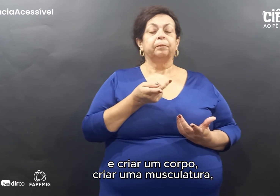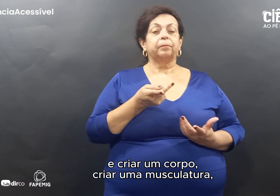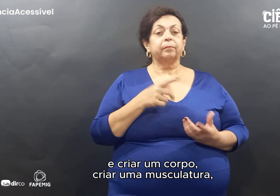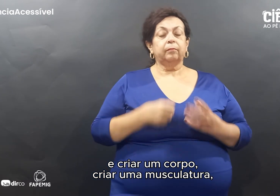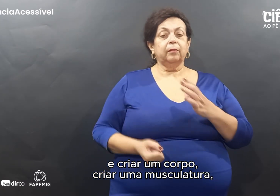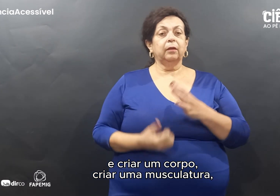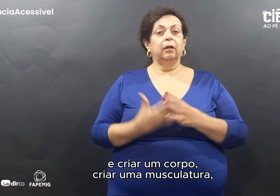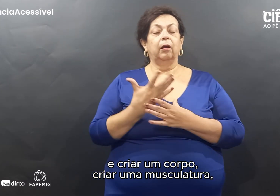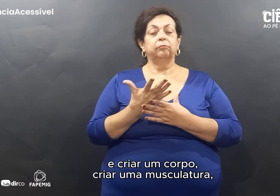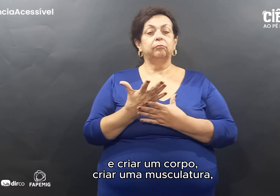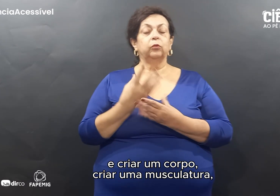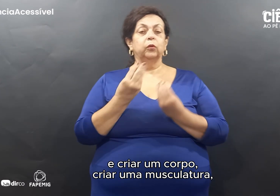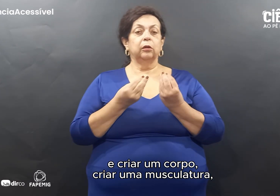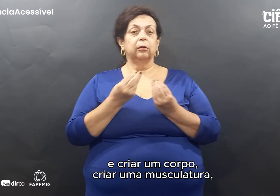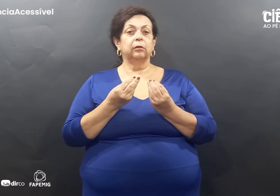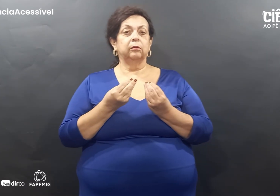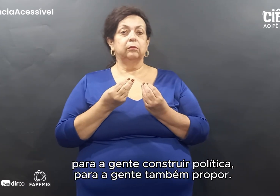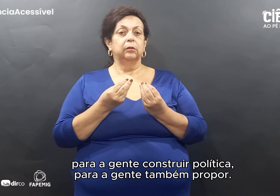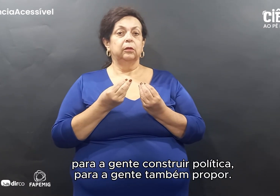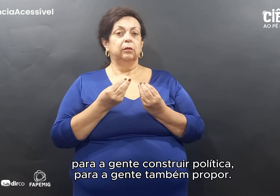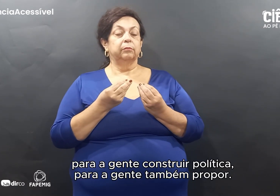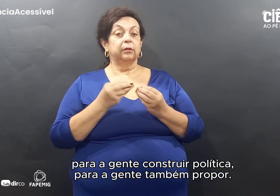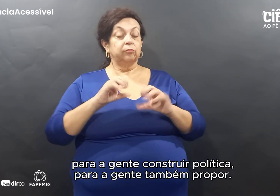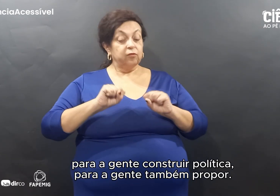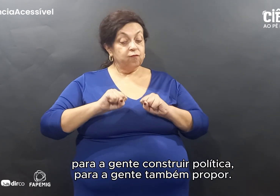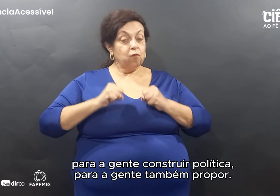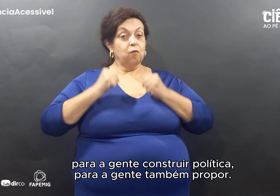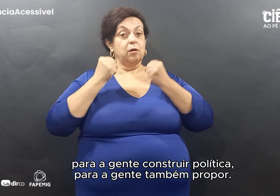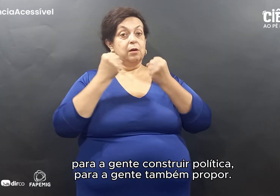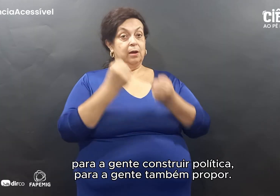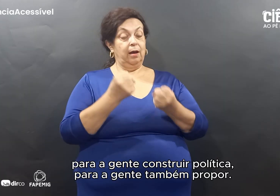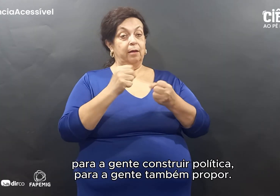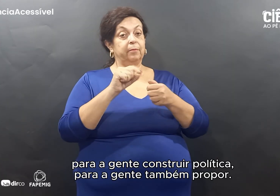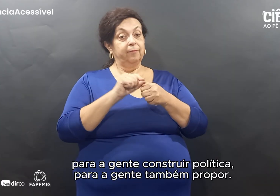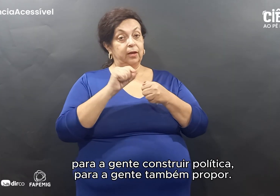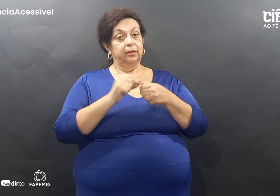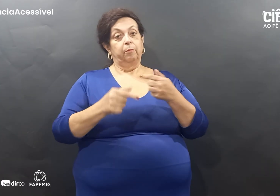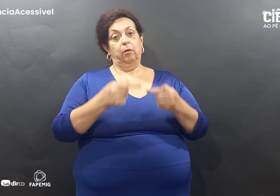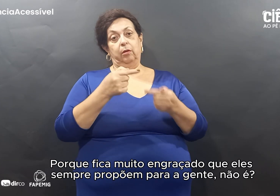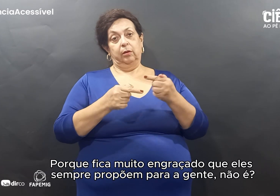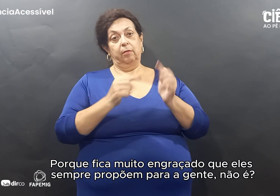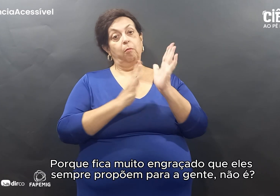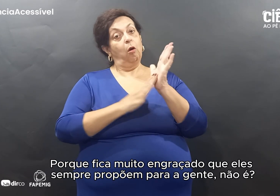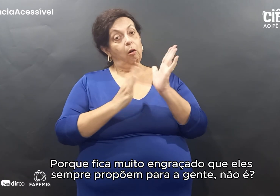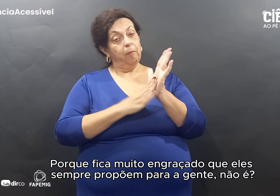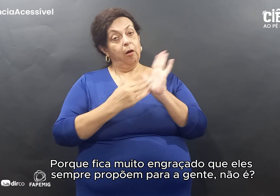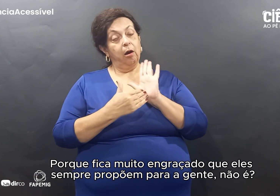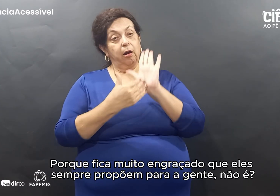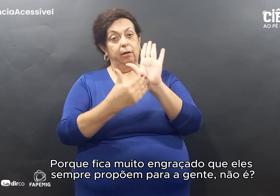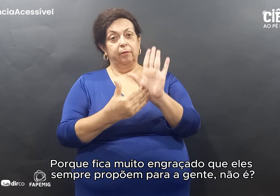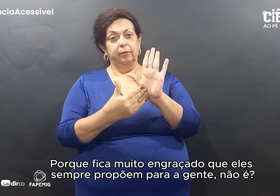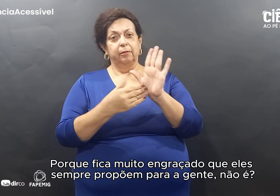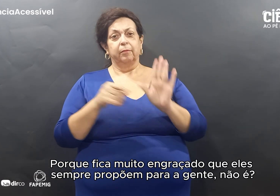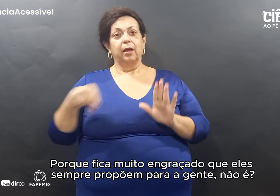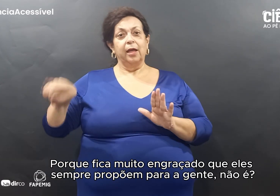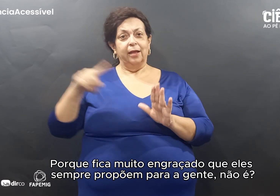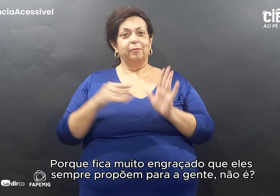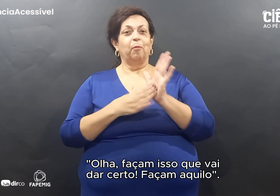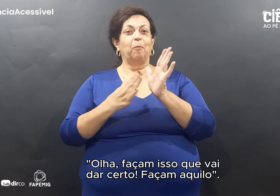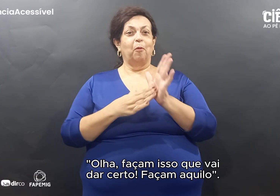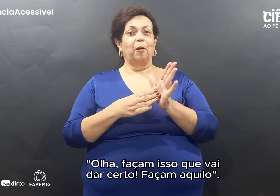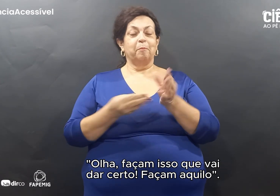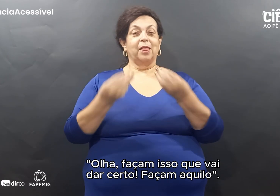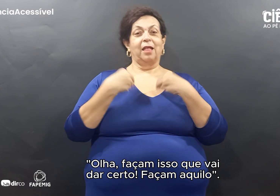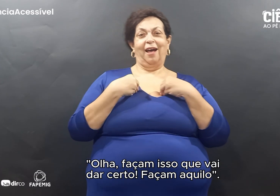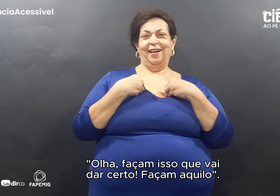um corpo, criar uma musculatura para a gente construir política, para a gente também propor. Porque fica muito engraçado que eles sempre propõem para a gente,